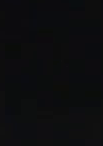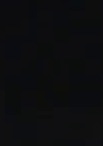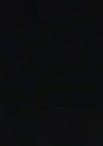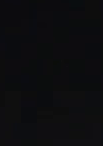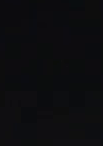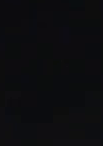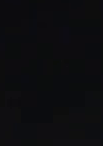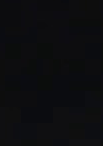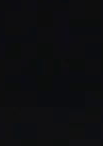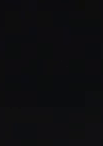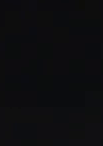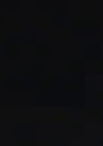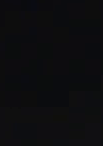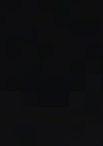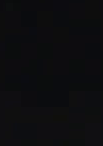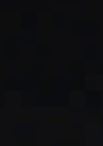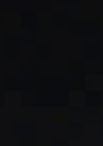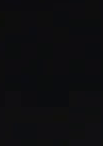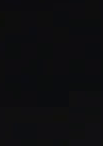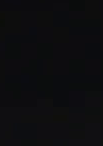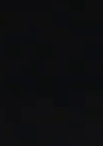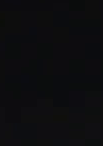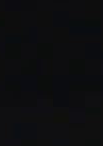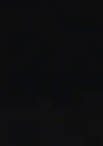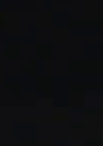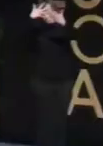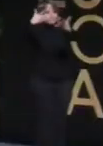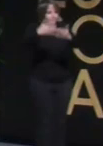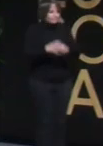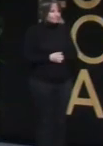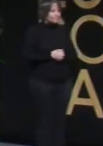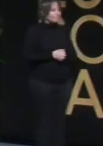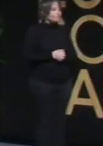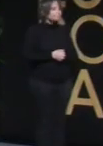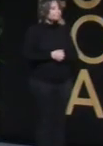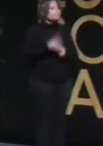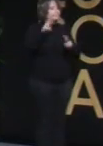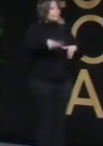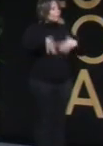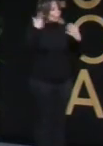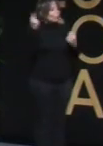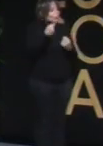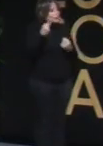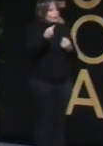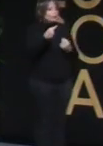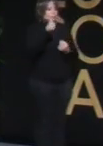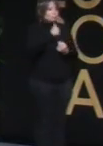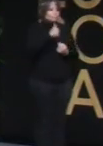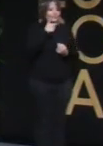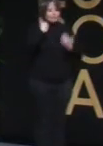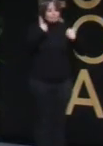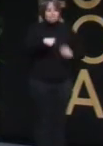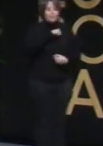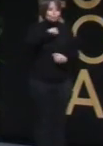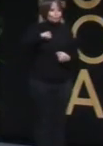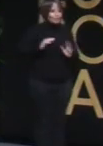¿Por qué? Porque hay un punto de sintonía. Estás en su frecuencia. ¿De acuerdo? ¿Tolerar las emociones negativas? Él no es personal. Lo que